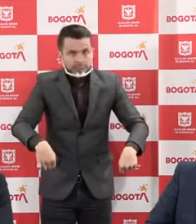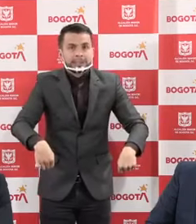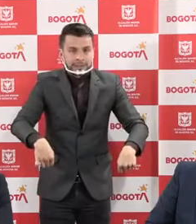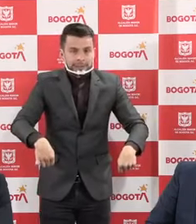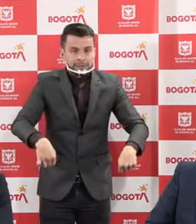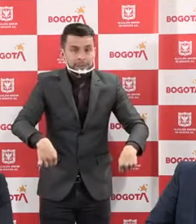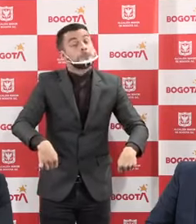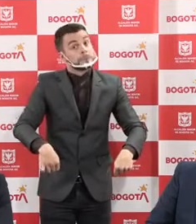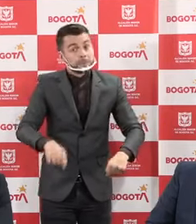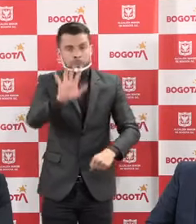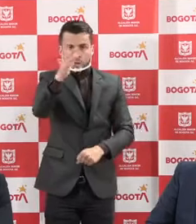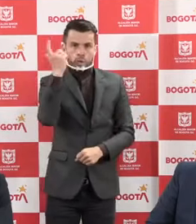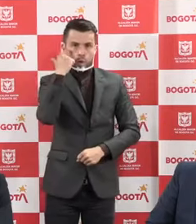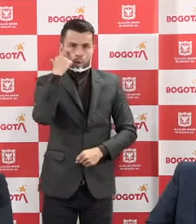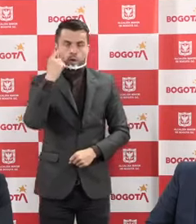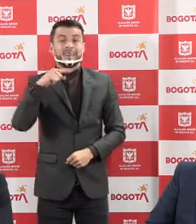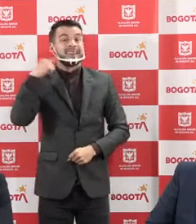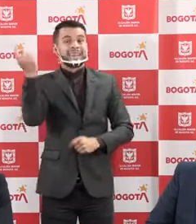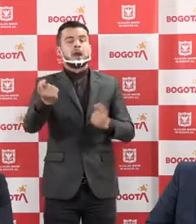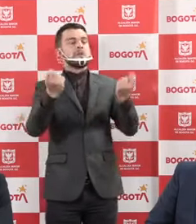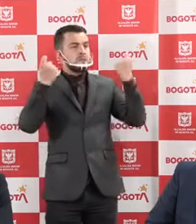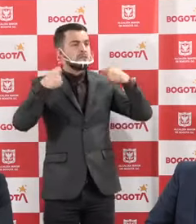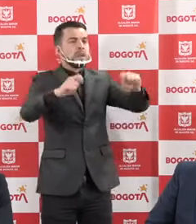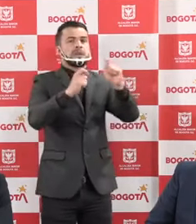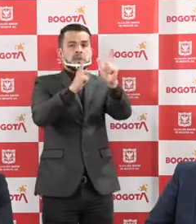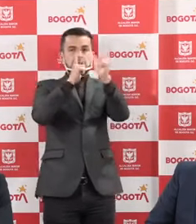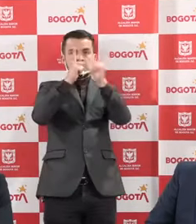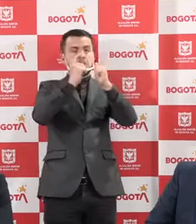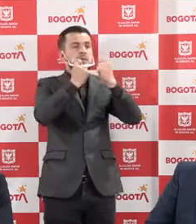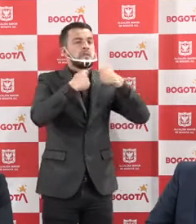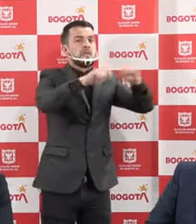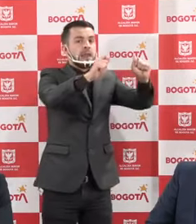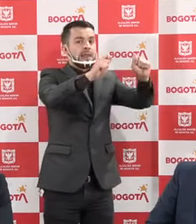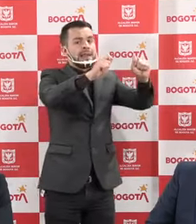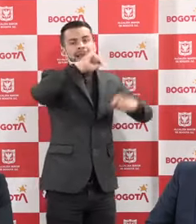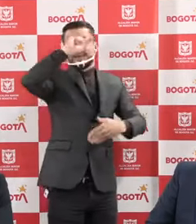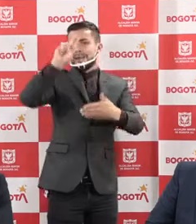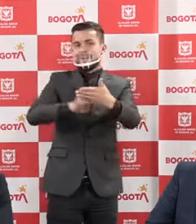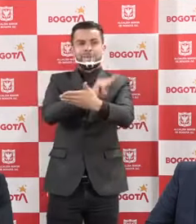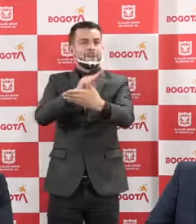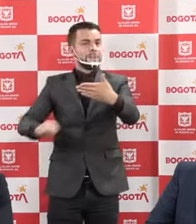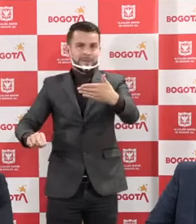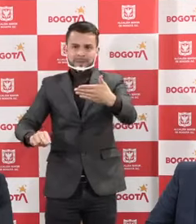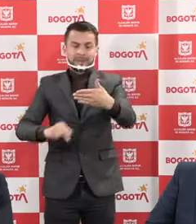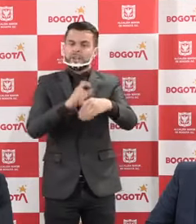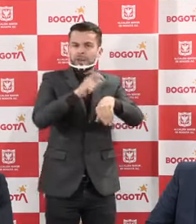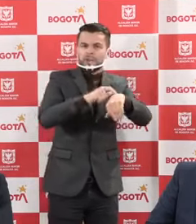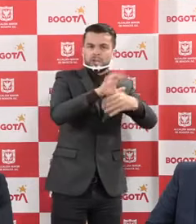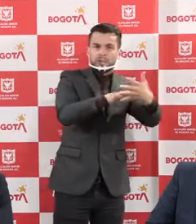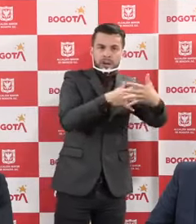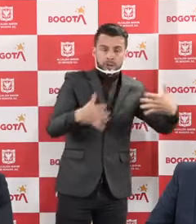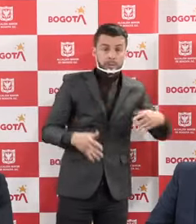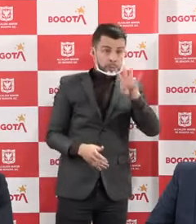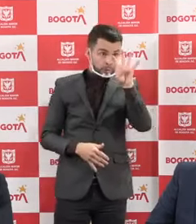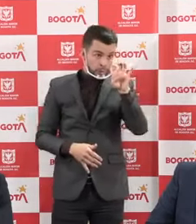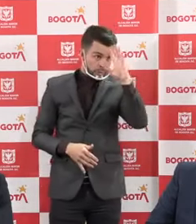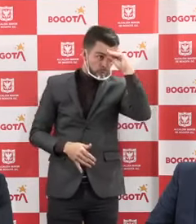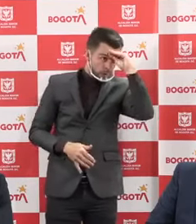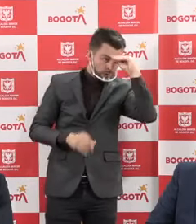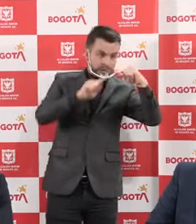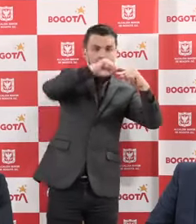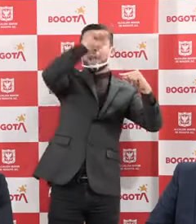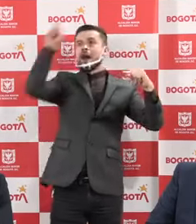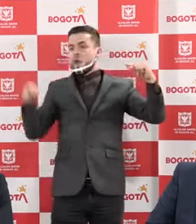venta de bebidas alcohólicas se restringe en un horario de nueve de la noche a diez de la mañana